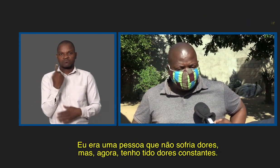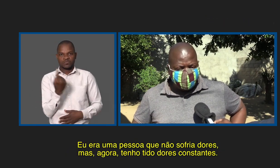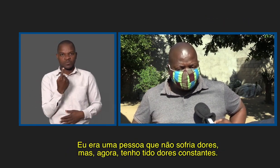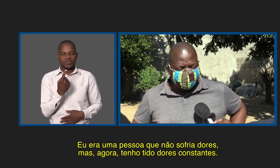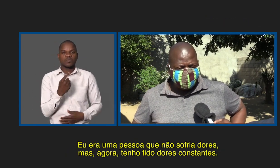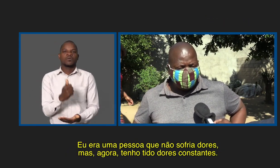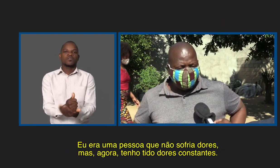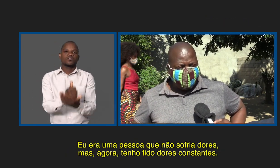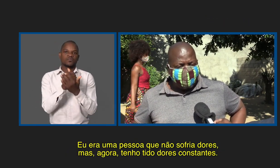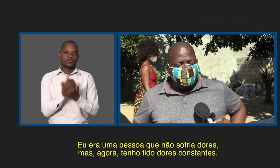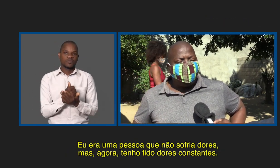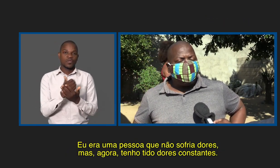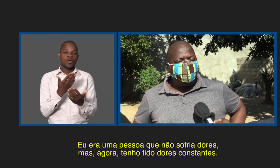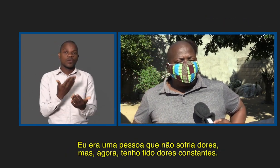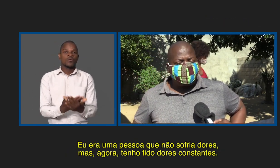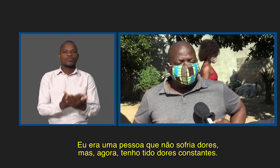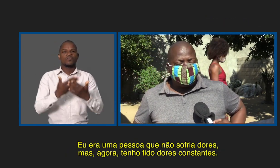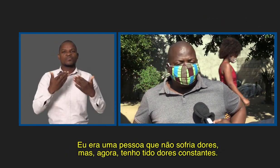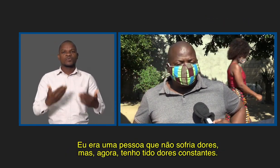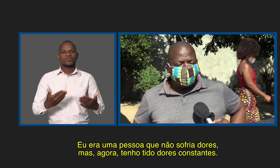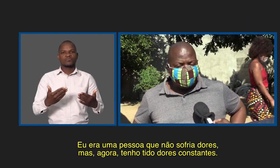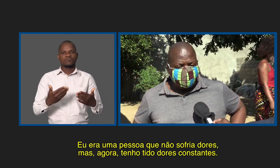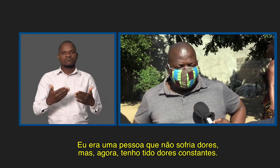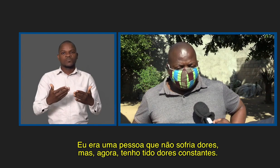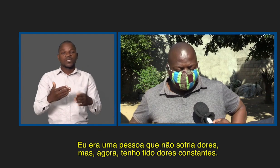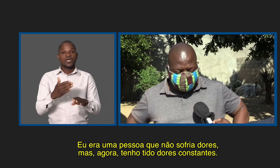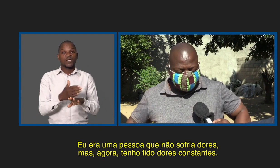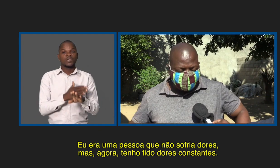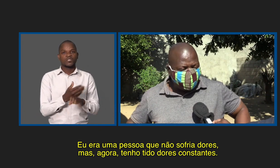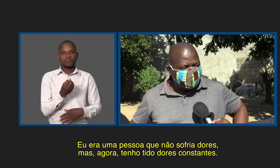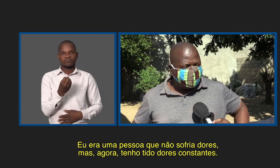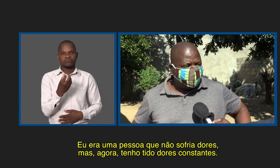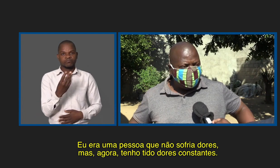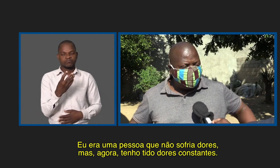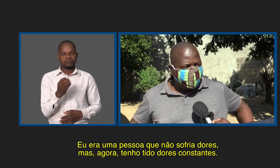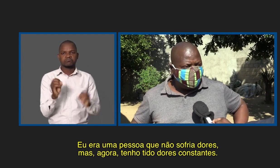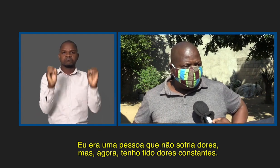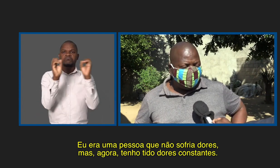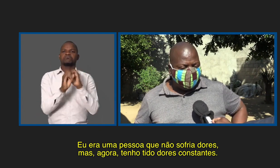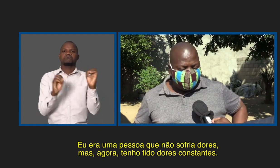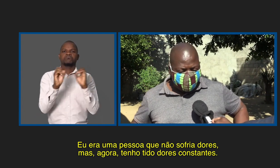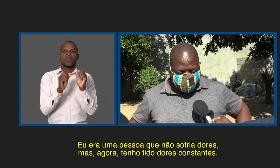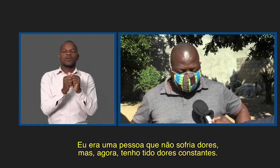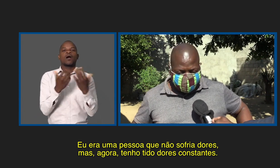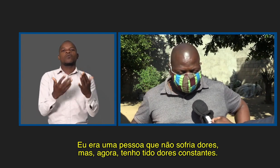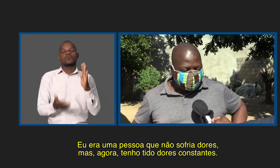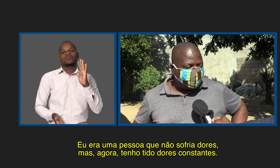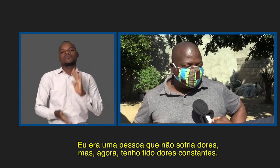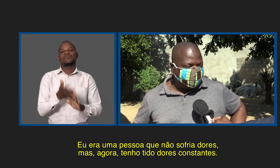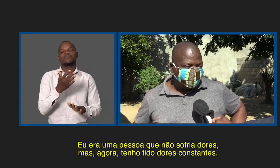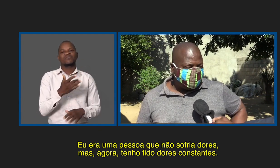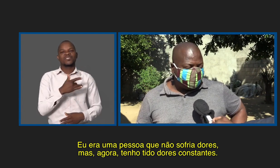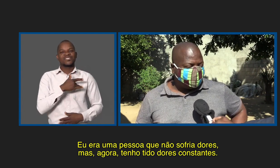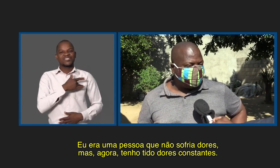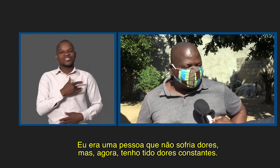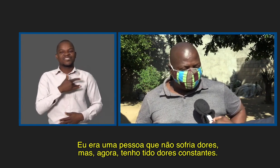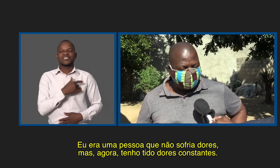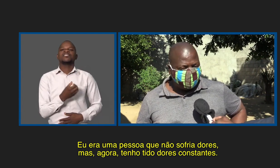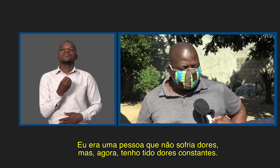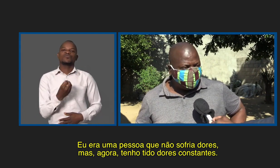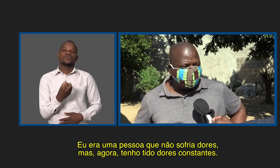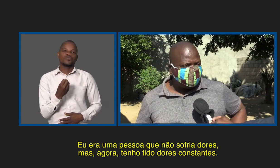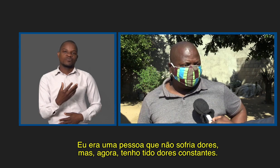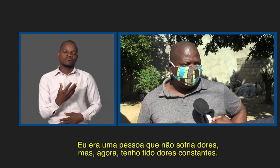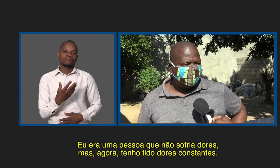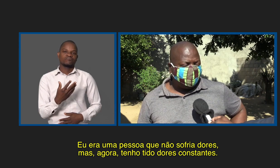me tem a ajudar do mundo, porque eu era uma pessoa que não sentia dores, todo o meu corpo, mas agora estou a